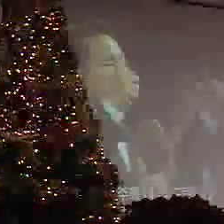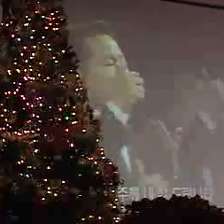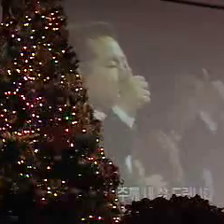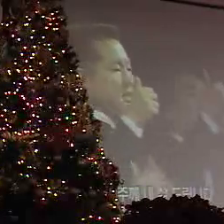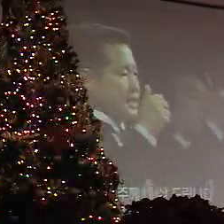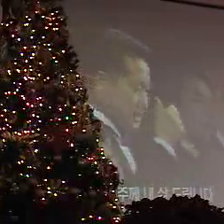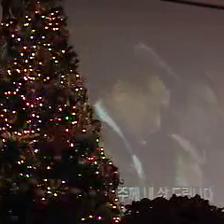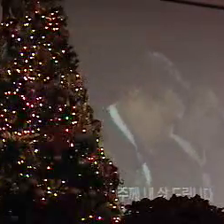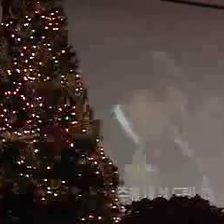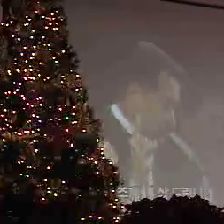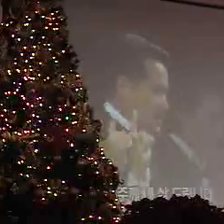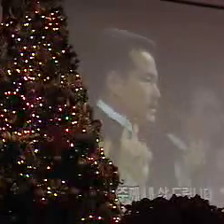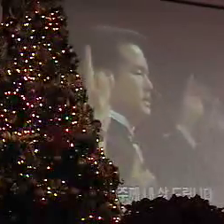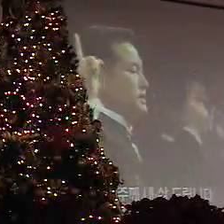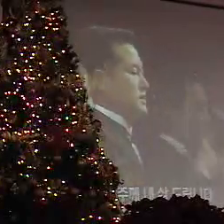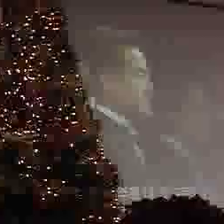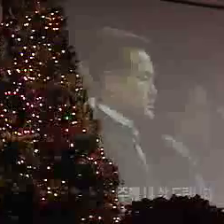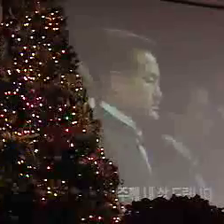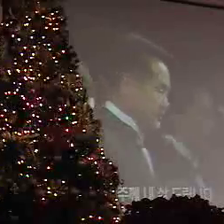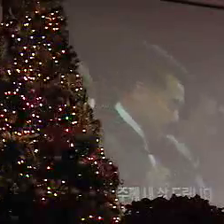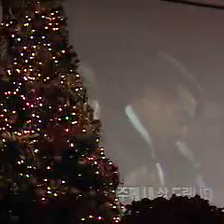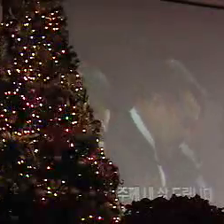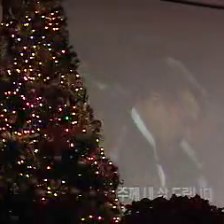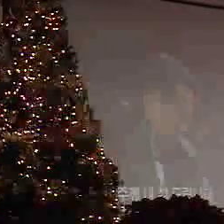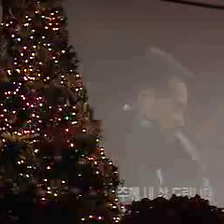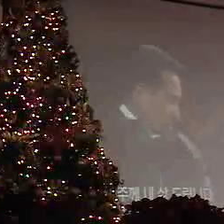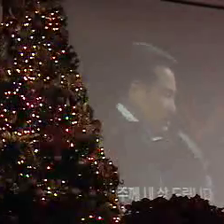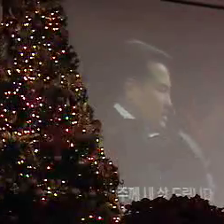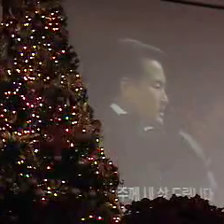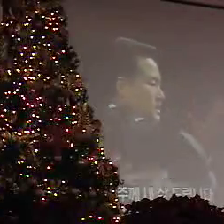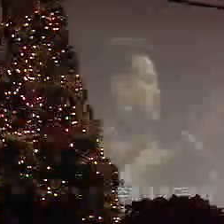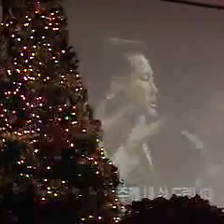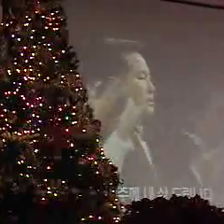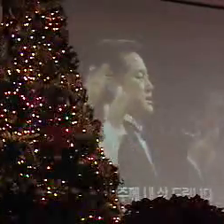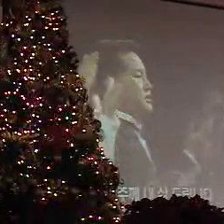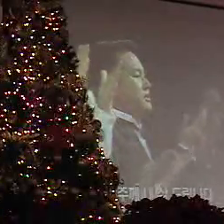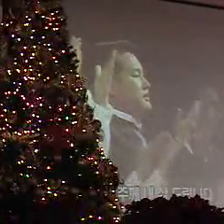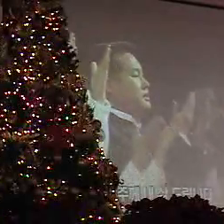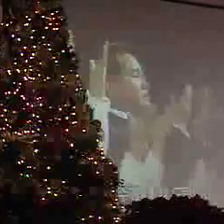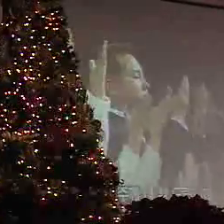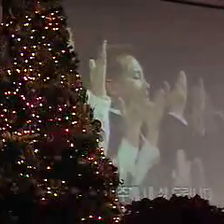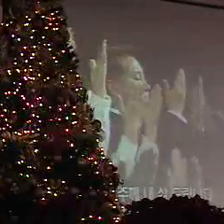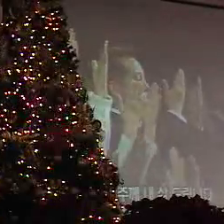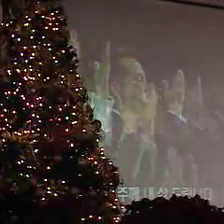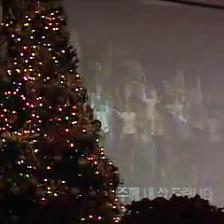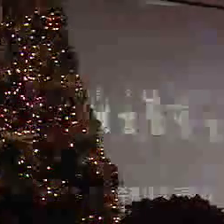주께 내 삶 드립니다.